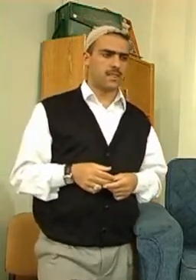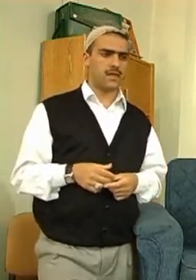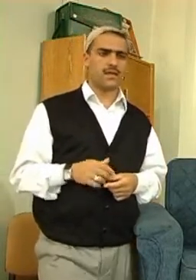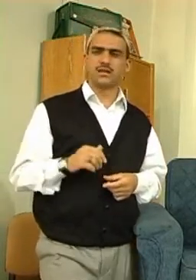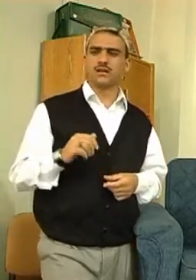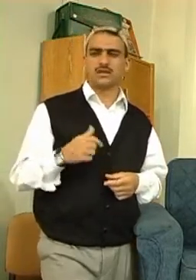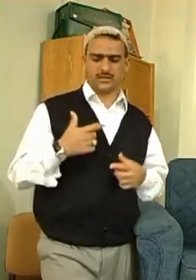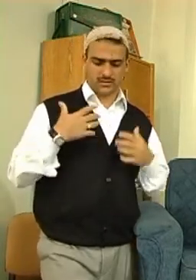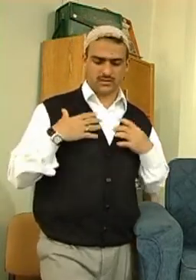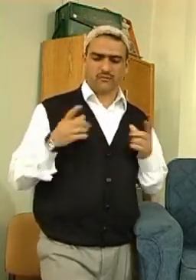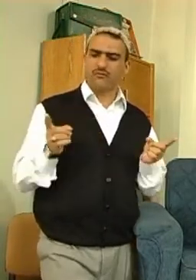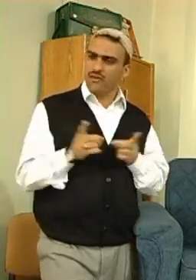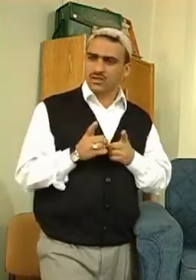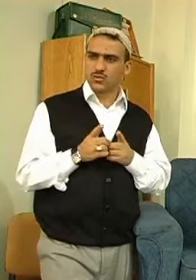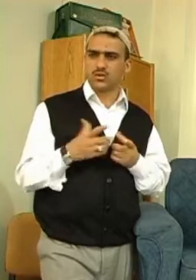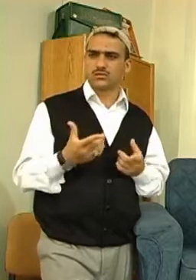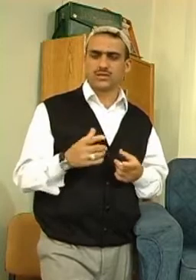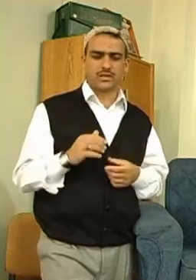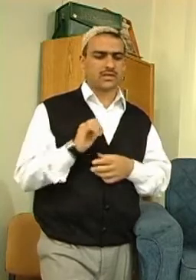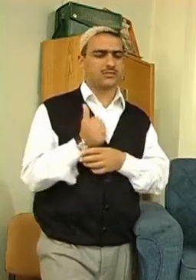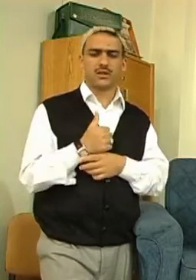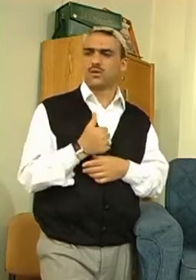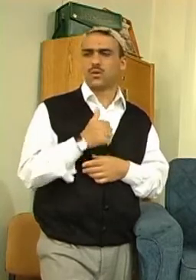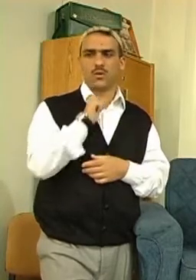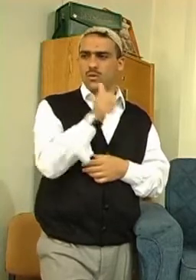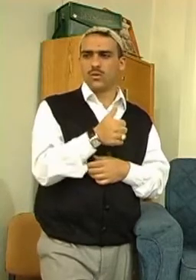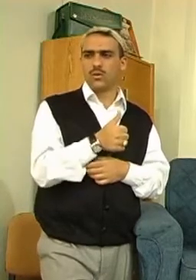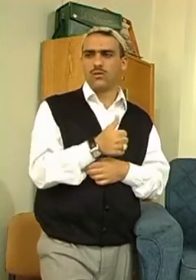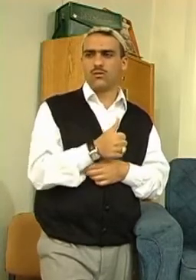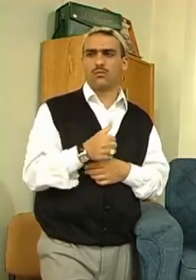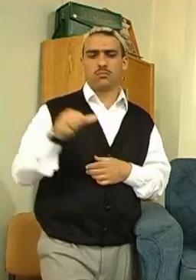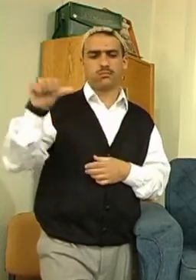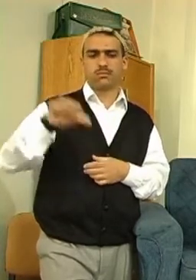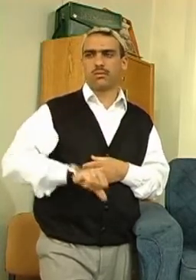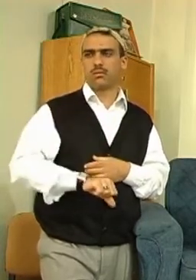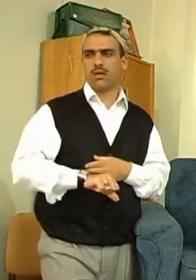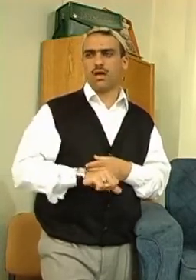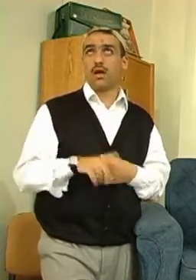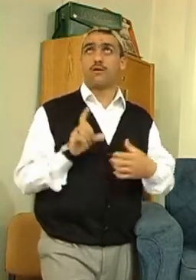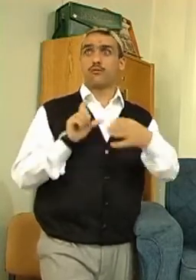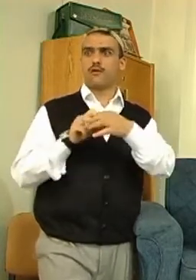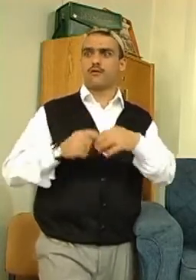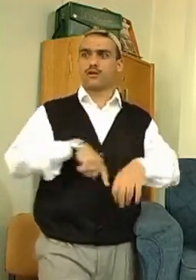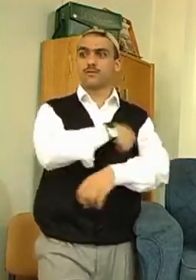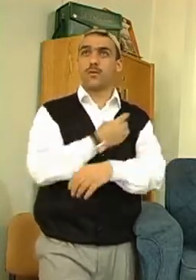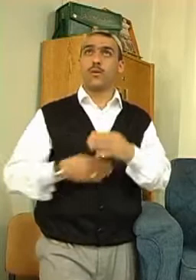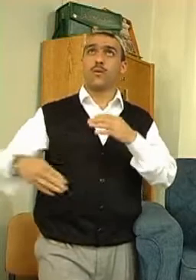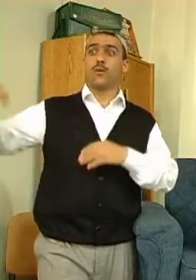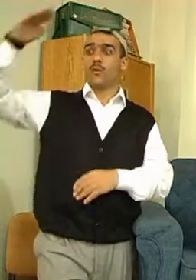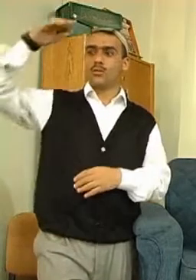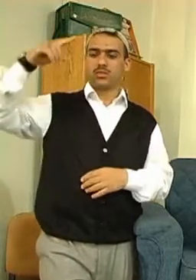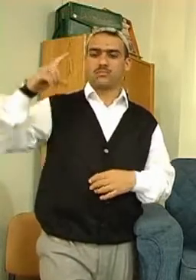kıymeti hiç hükmündedir. Evet. Bu sırrı bir temsil ile beyan edeceğiz. Bir misal verecek